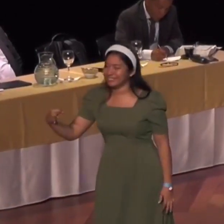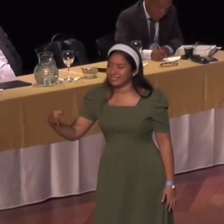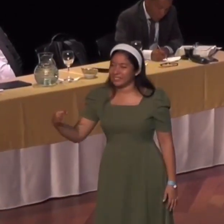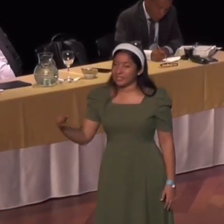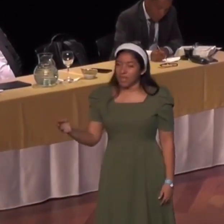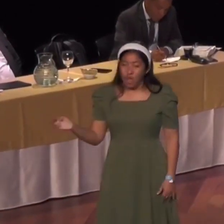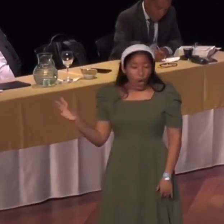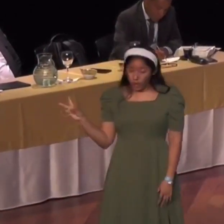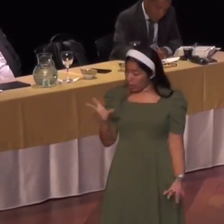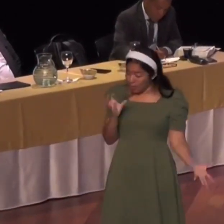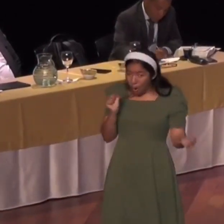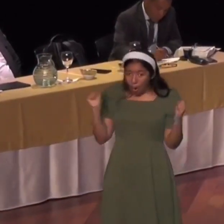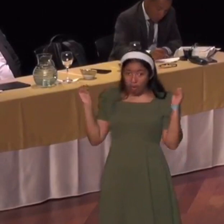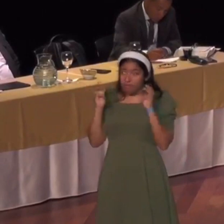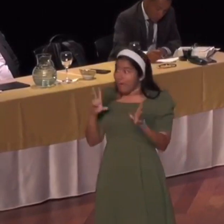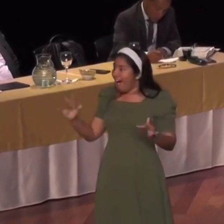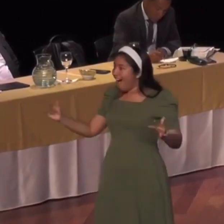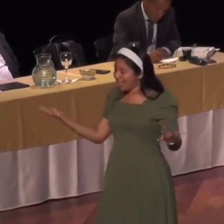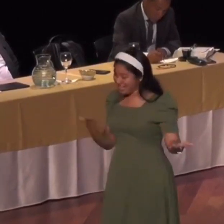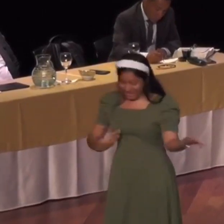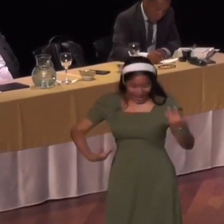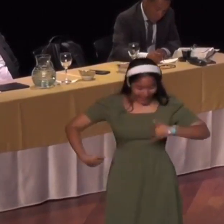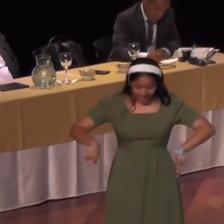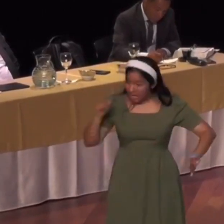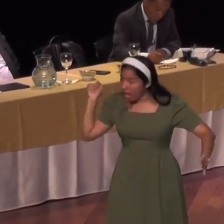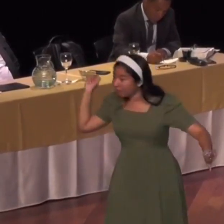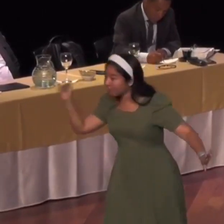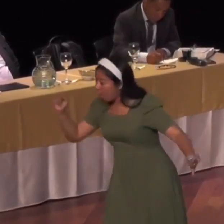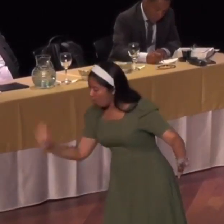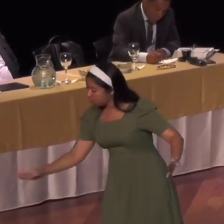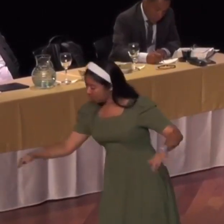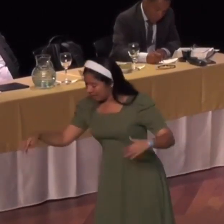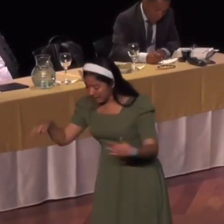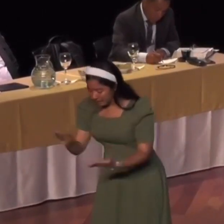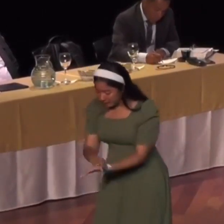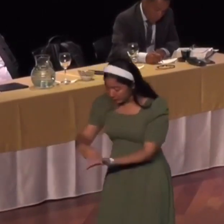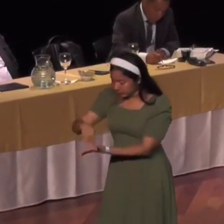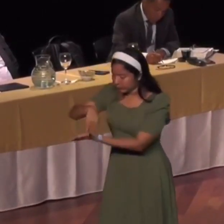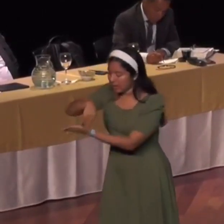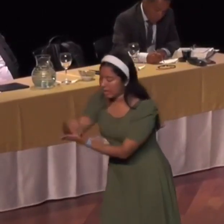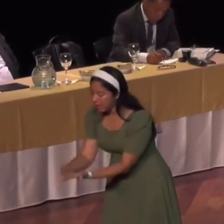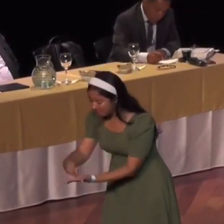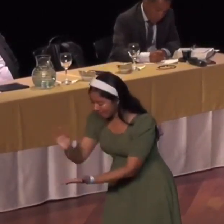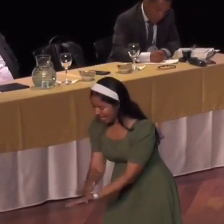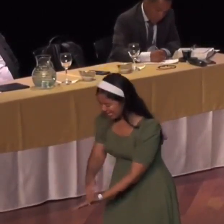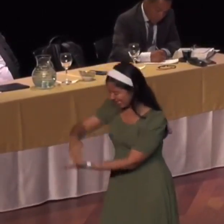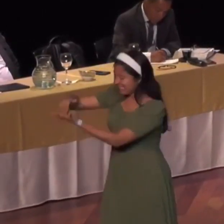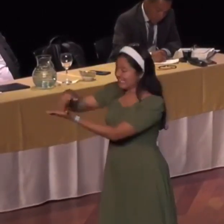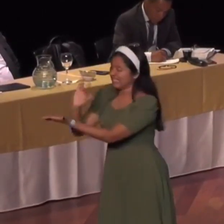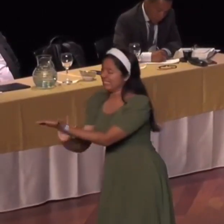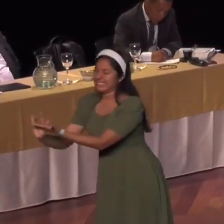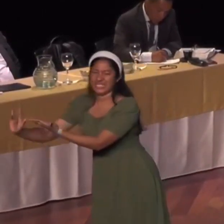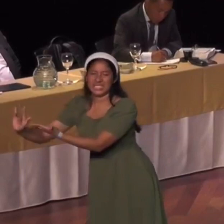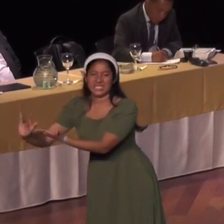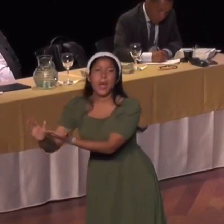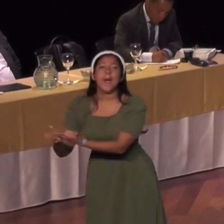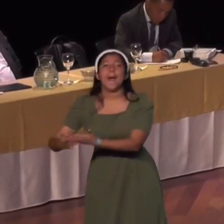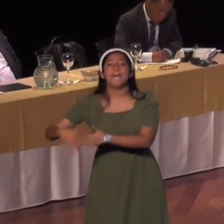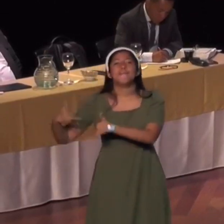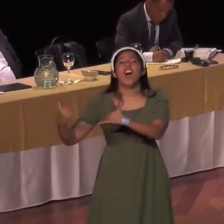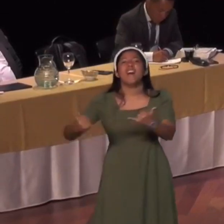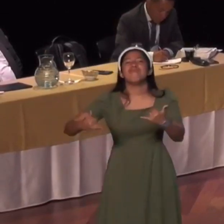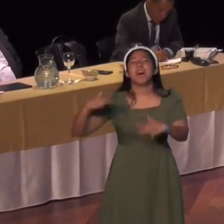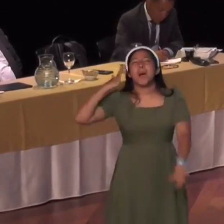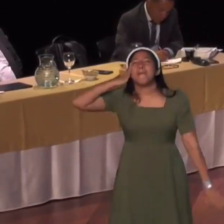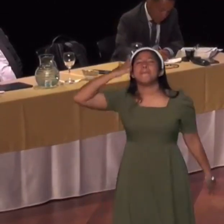No te sorprendas de aquellos que se han equivocado una y otra vez. Porque si tú mañana vas a ver